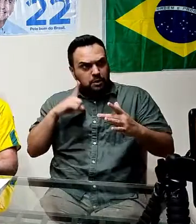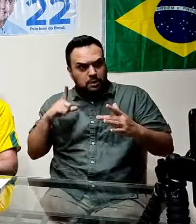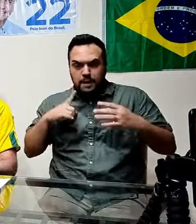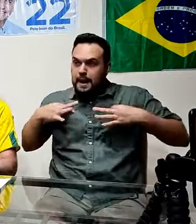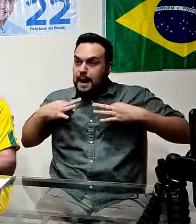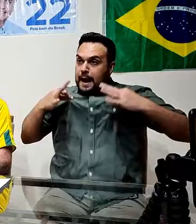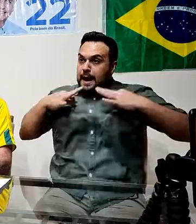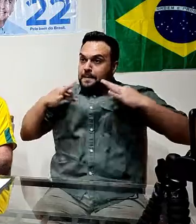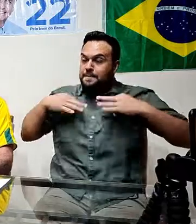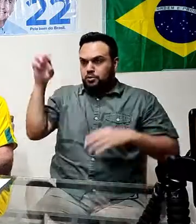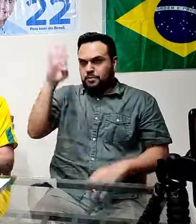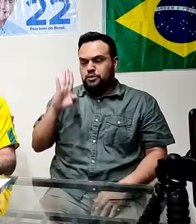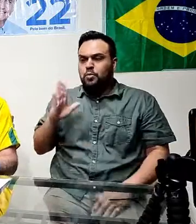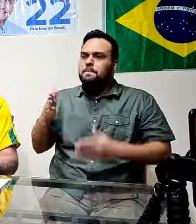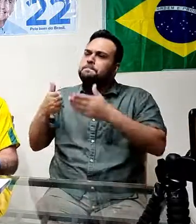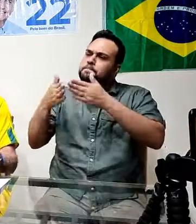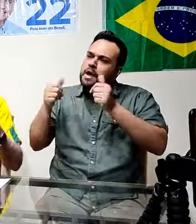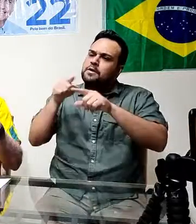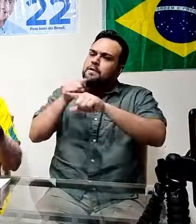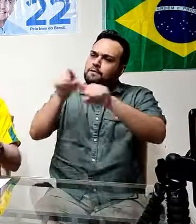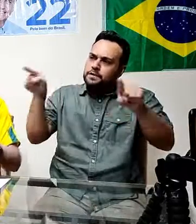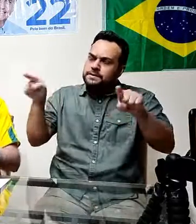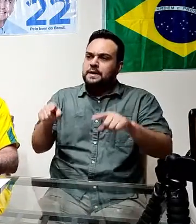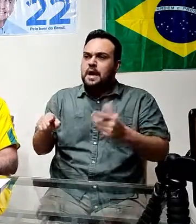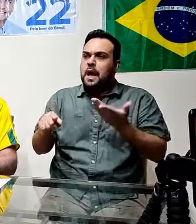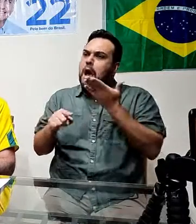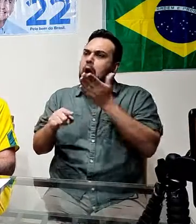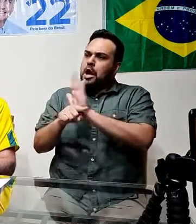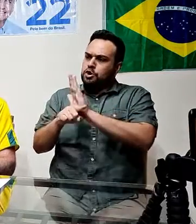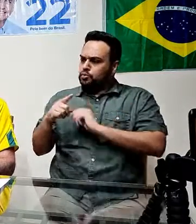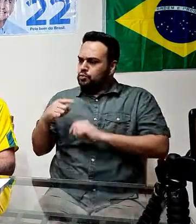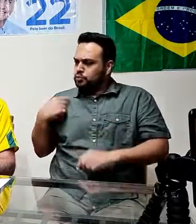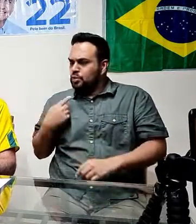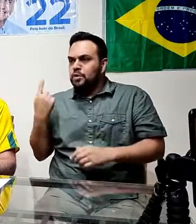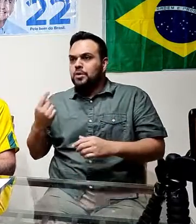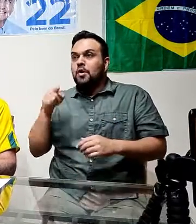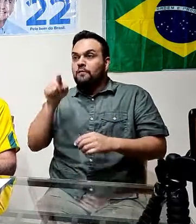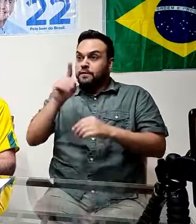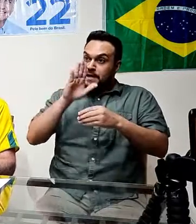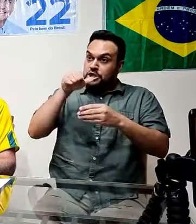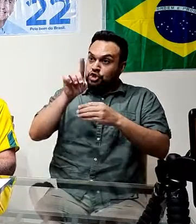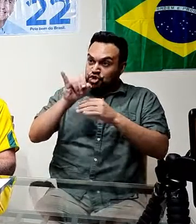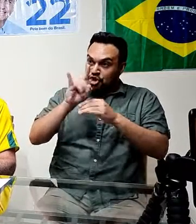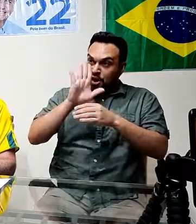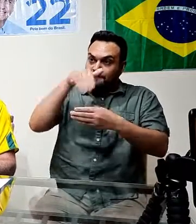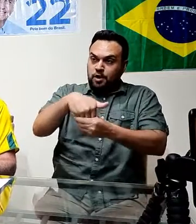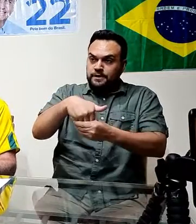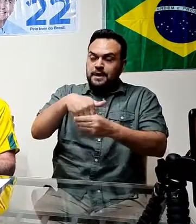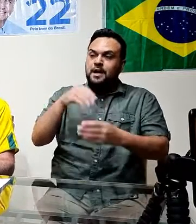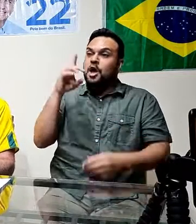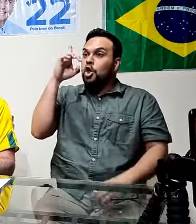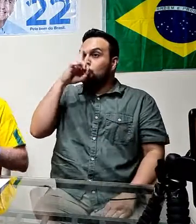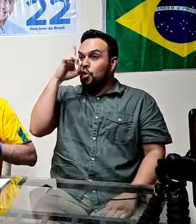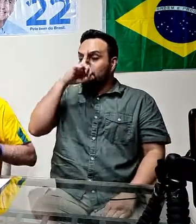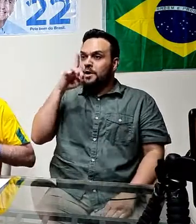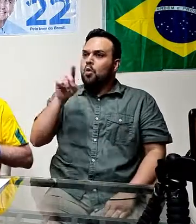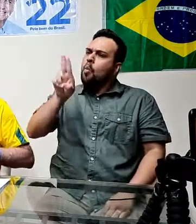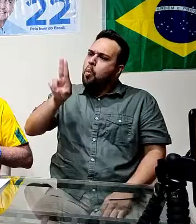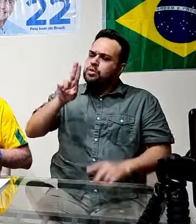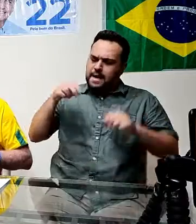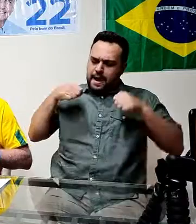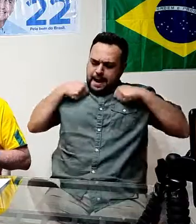você, tá? Peço a você, ajuda a gente, vá votar no domingo e vá